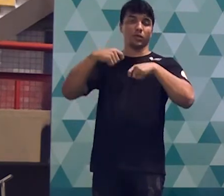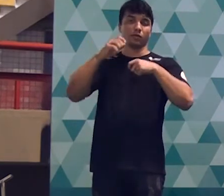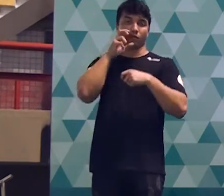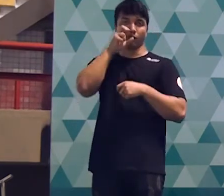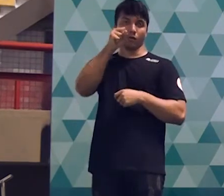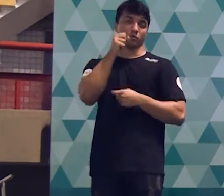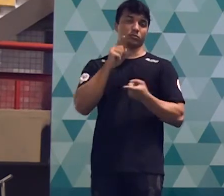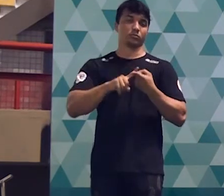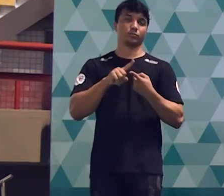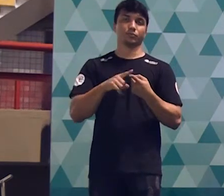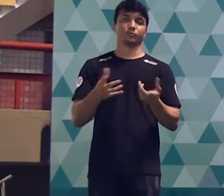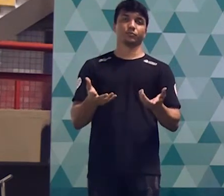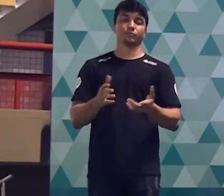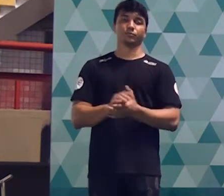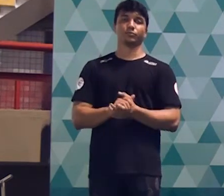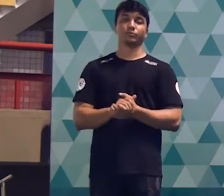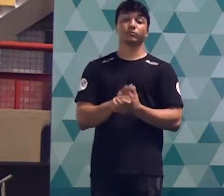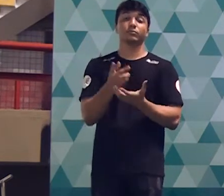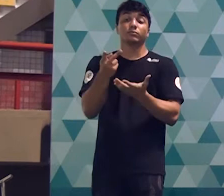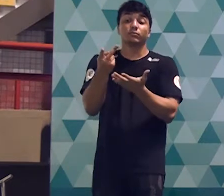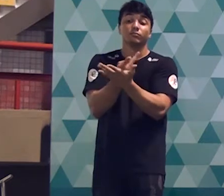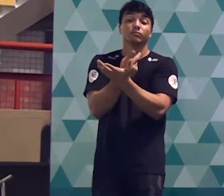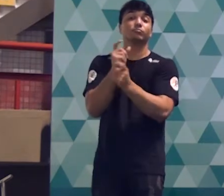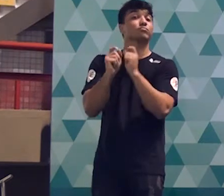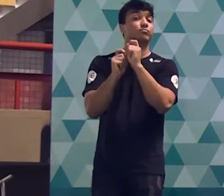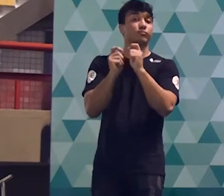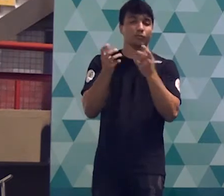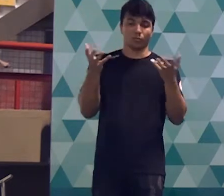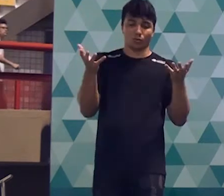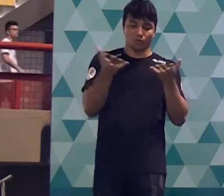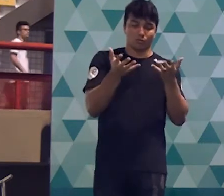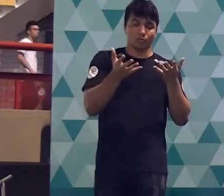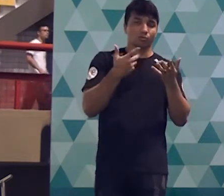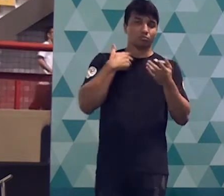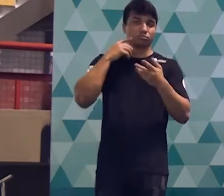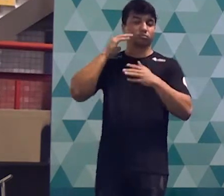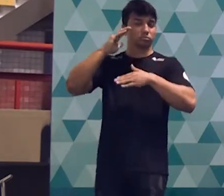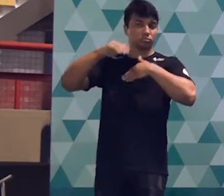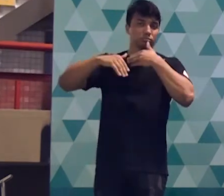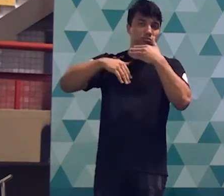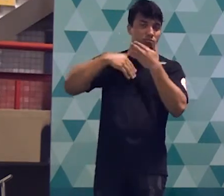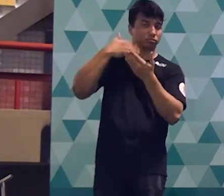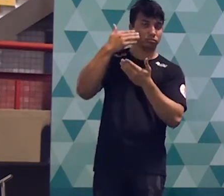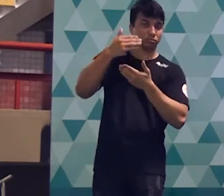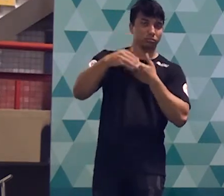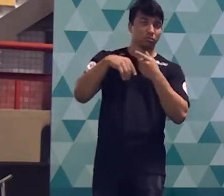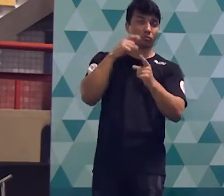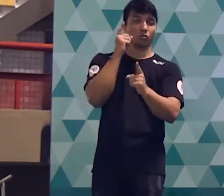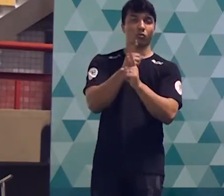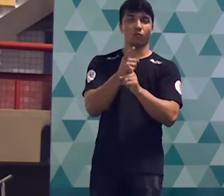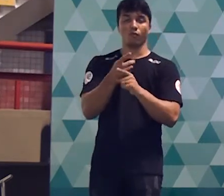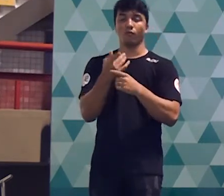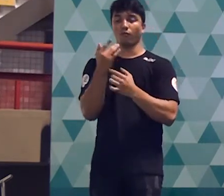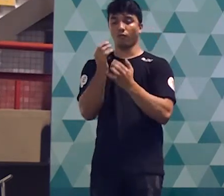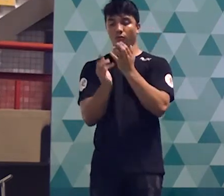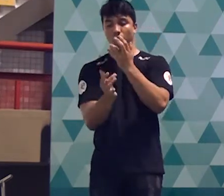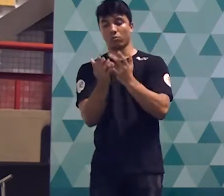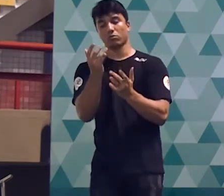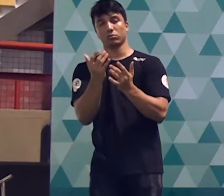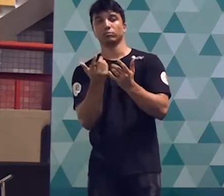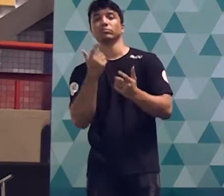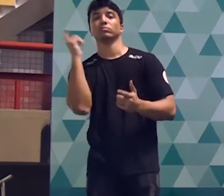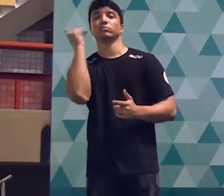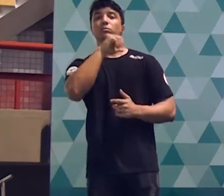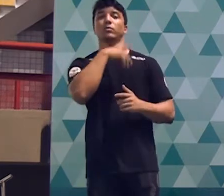forte. Acontece que hoje, depois que o homem descobriu o fogo, que ele pôde cozinhar